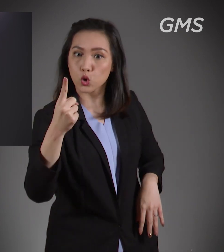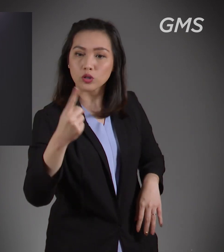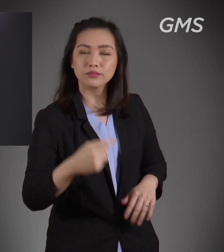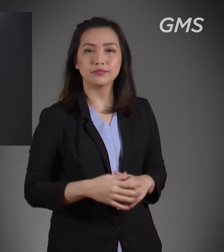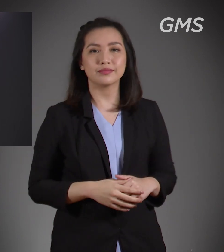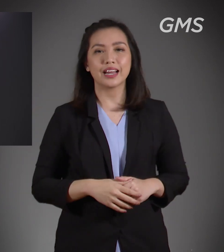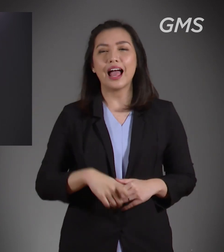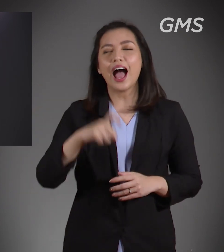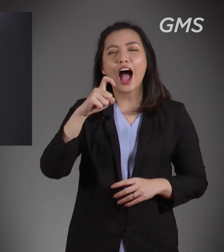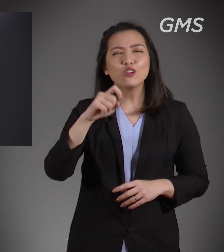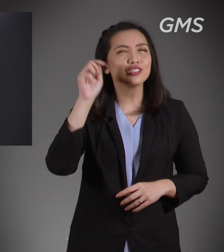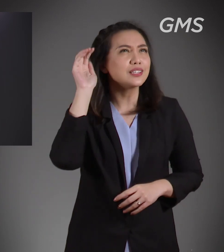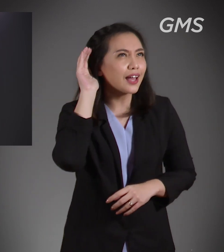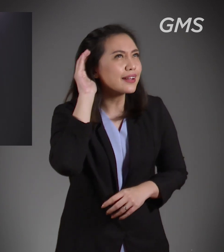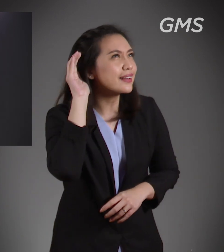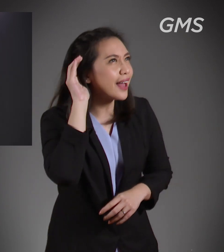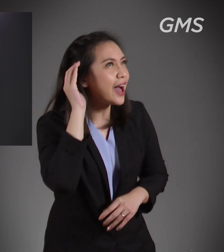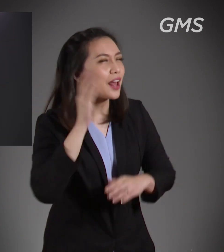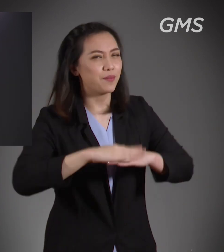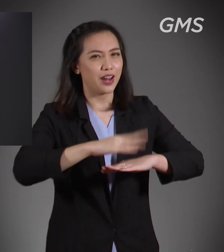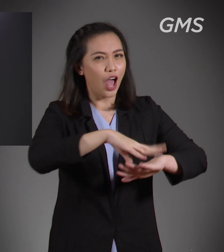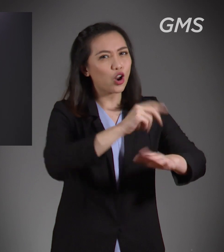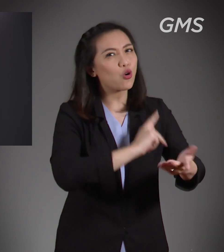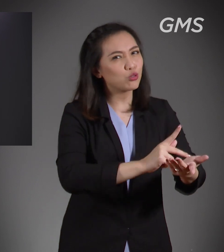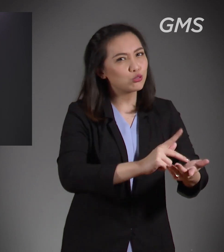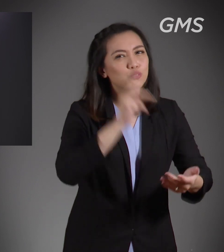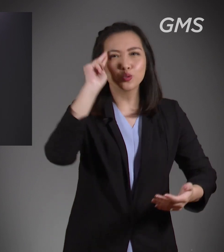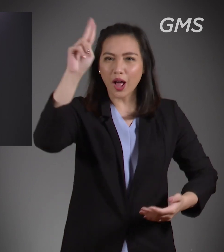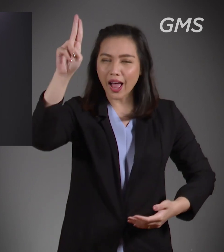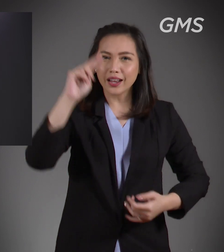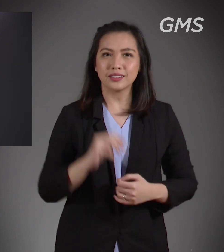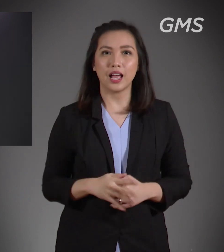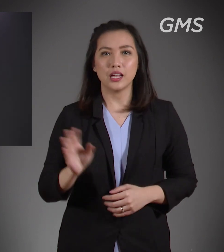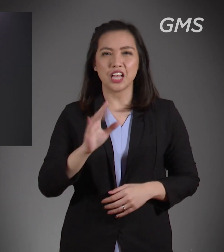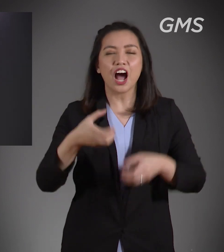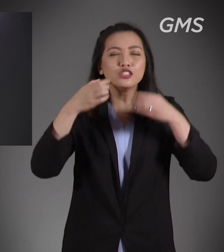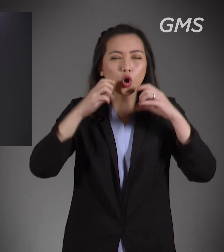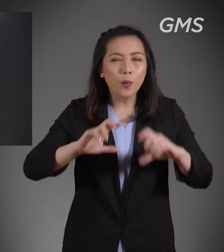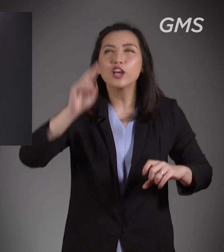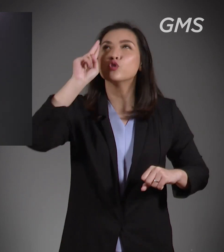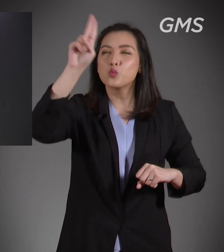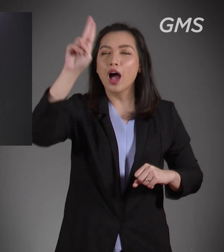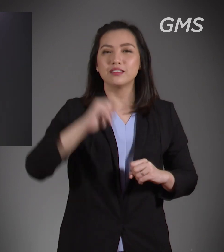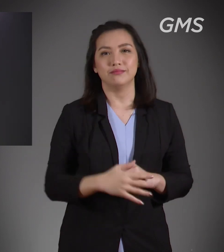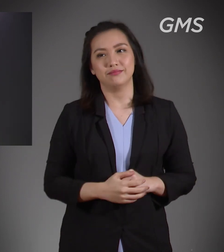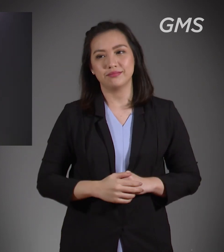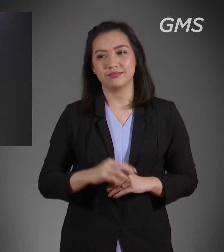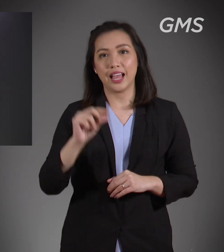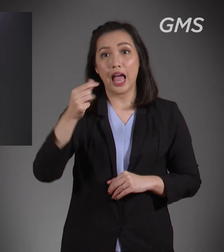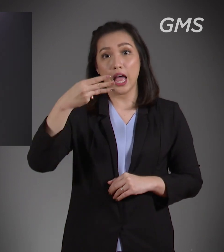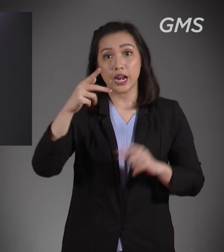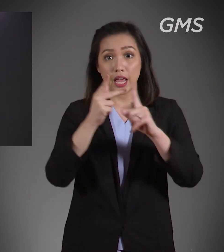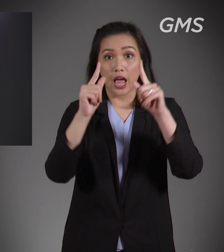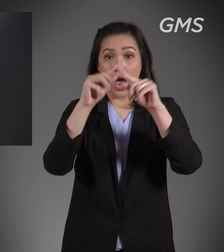aja kita akan mengerti ini salah. Jangan mencobai Tuhan dan jangan mencobai yang Maha Kuasa. Rehabeam